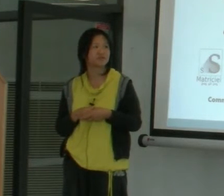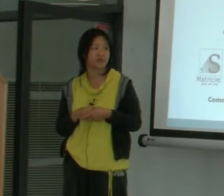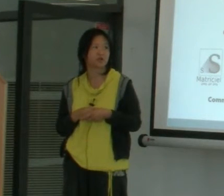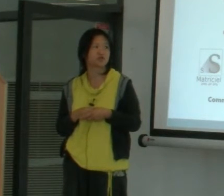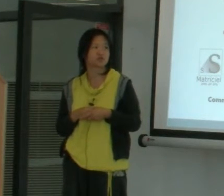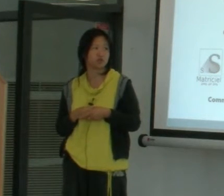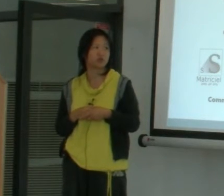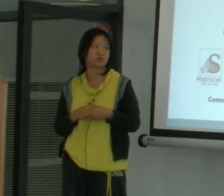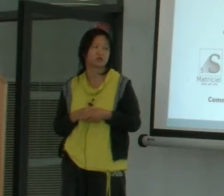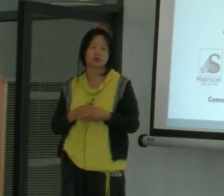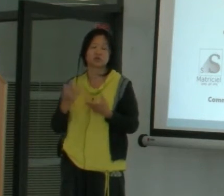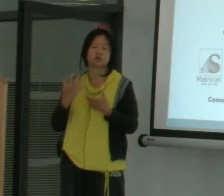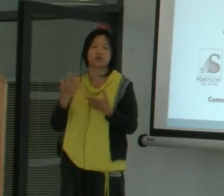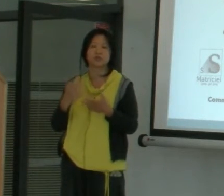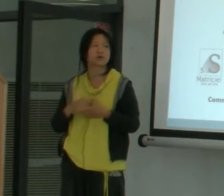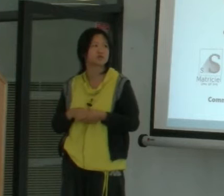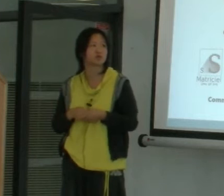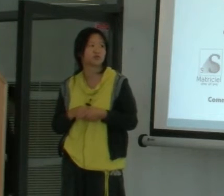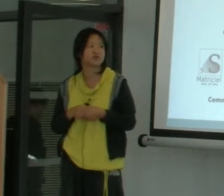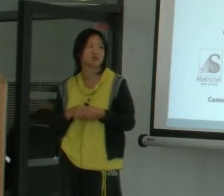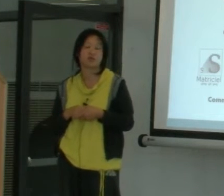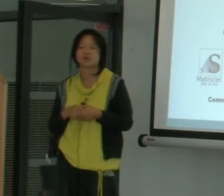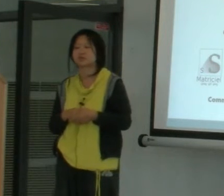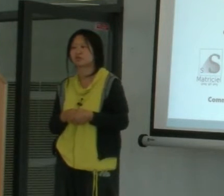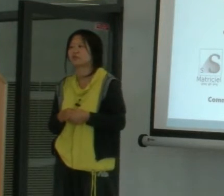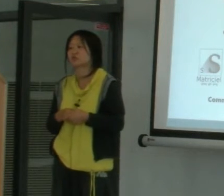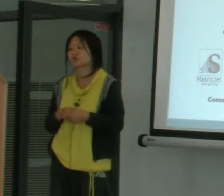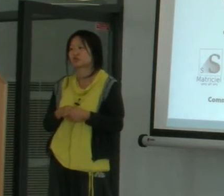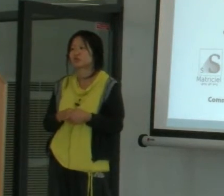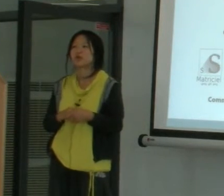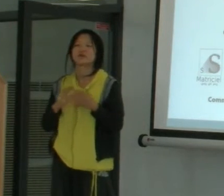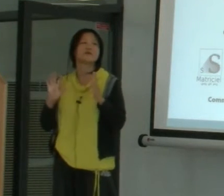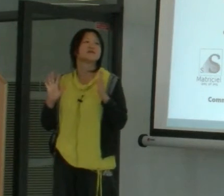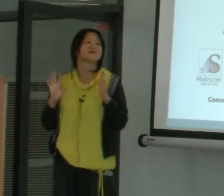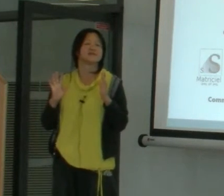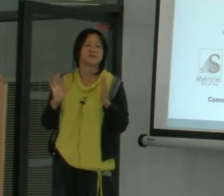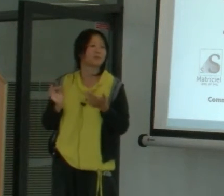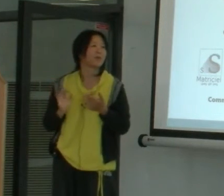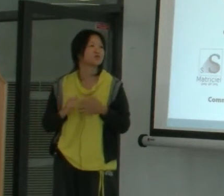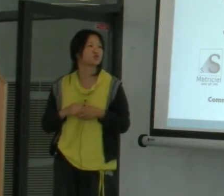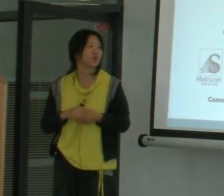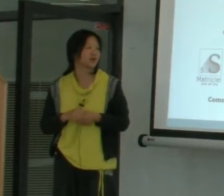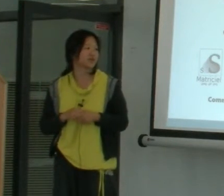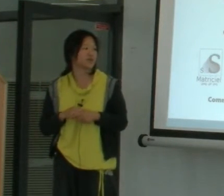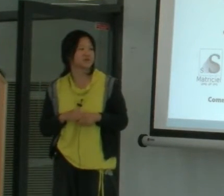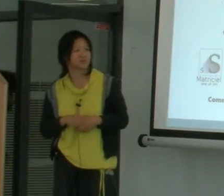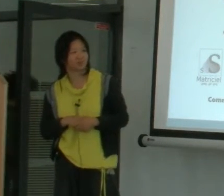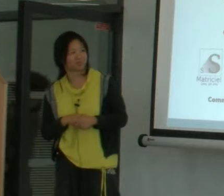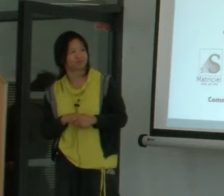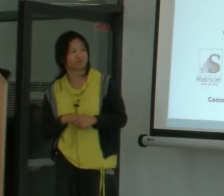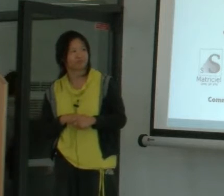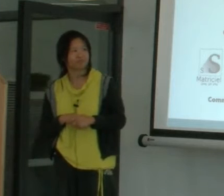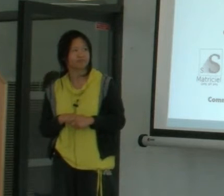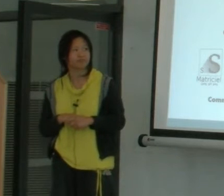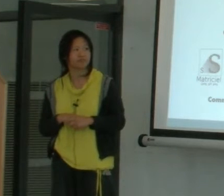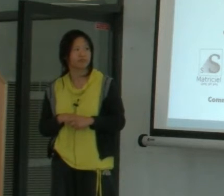oui, c'est faire quelque chose de neutre, donc, et de flouter, par exemple, le visage de la personne pour avoir quelque chose de neutre. C'est pas super efficace.